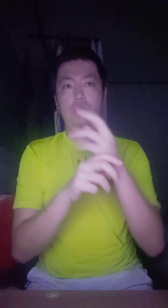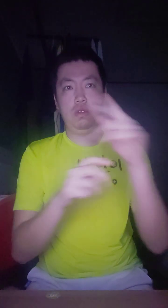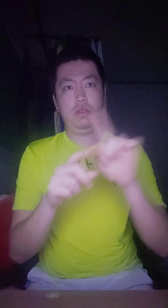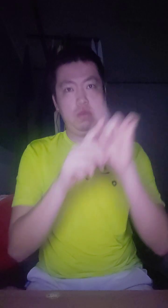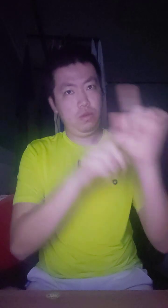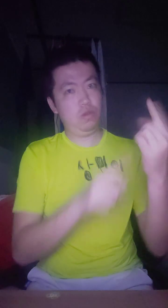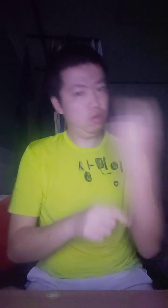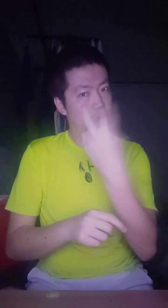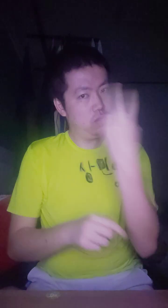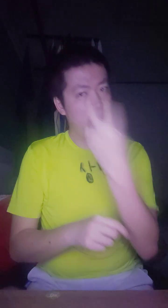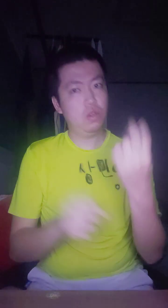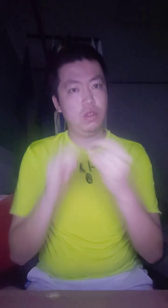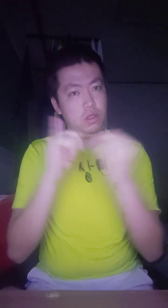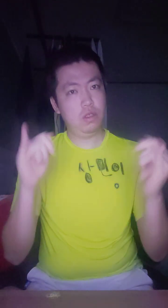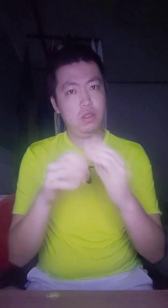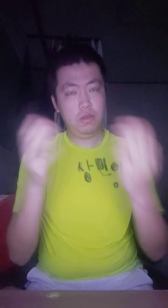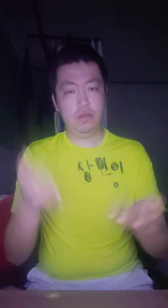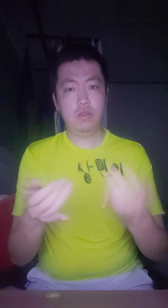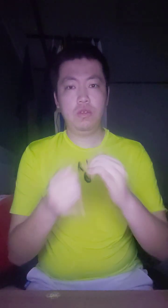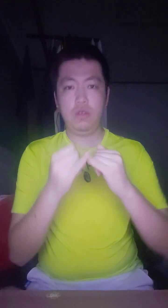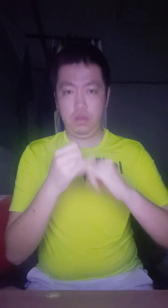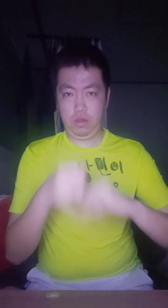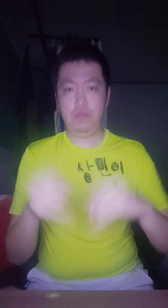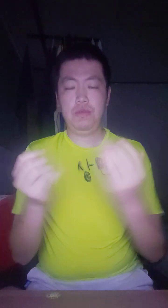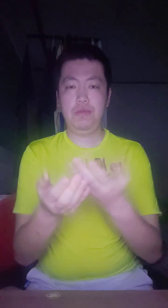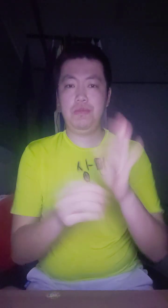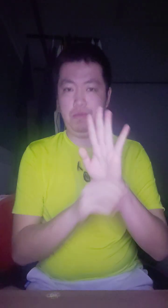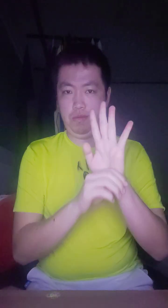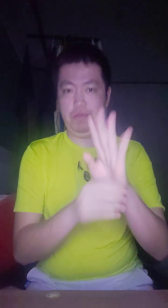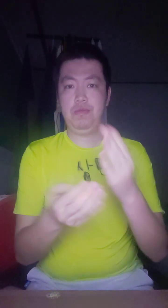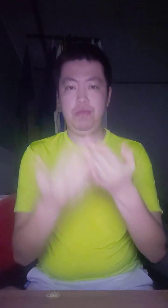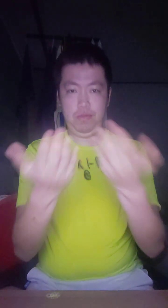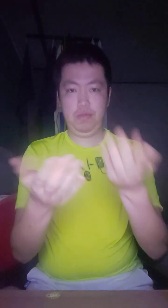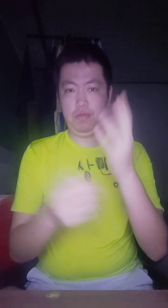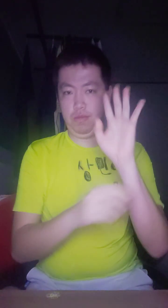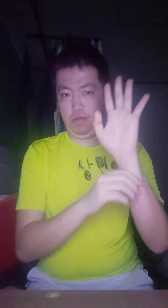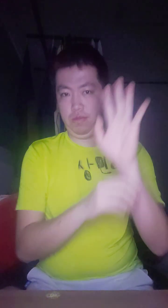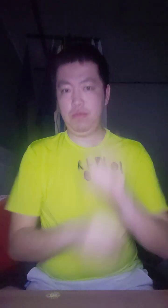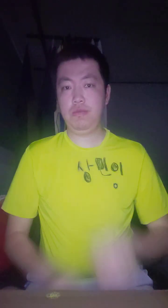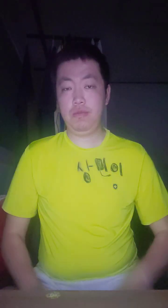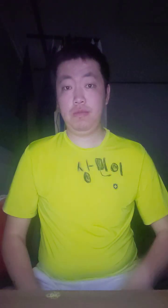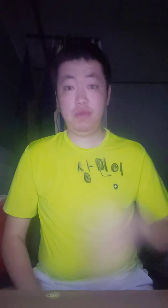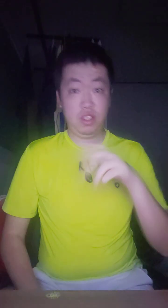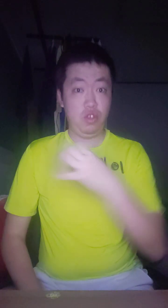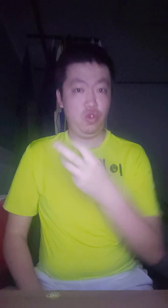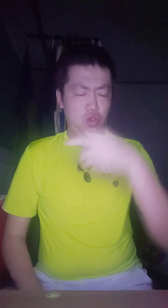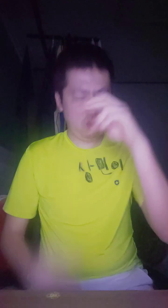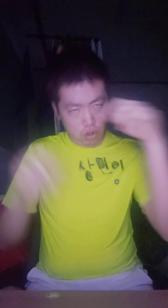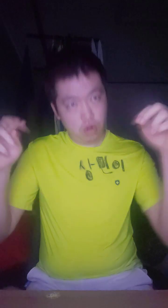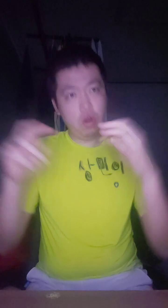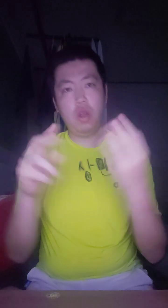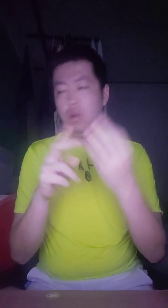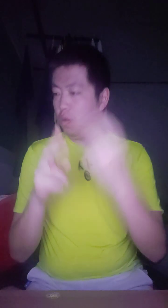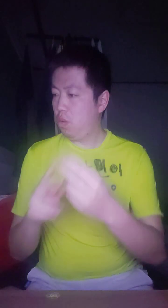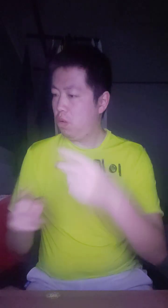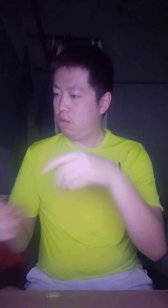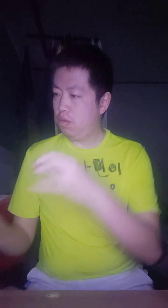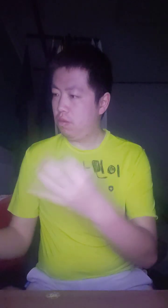확인될 경우 약관에 따라 모두 보상한다는 계획입니다. 정전 사고는 서울 서남권과 경기 일부